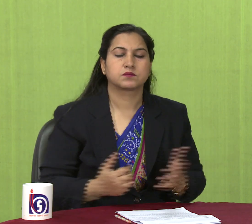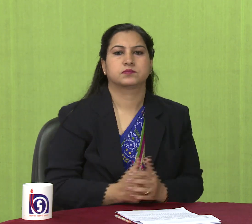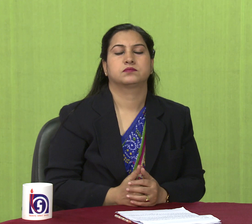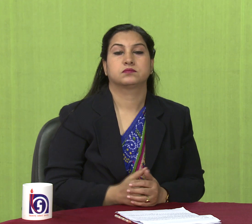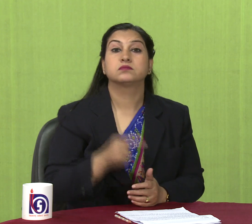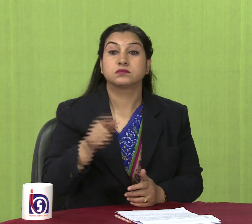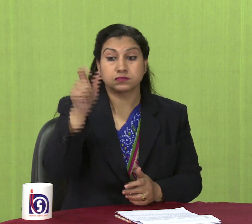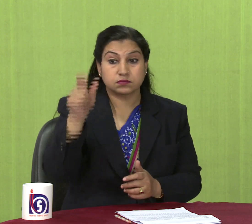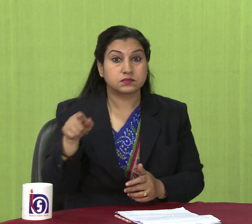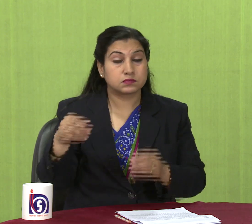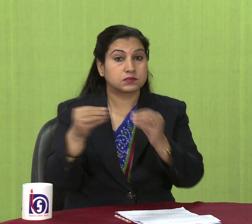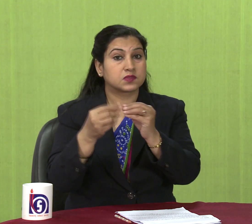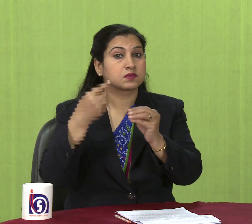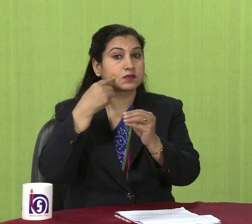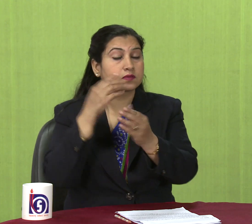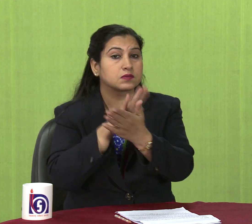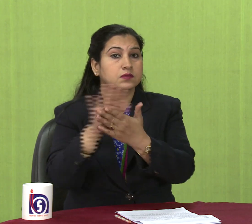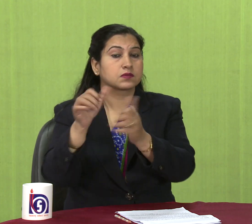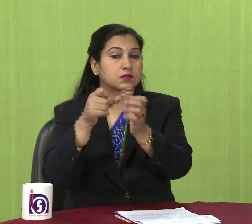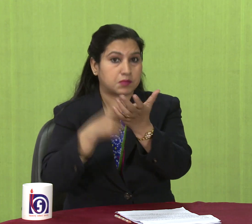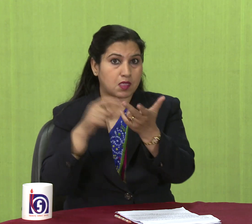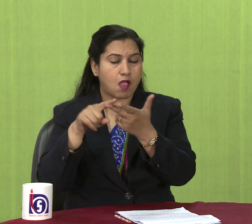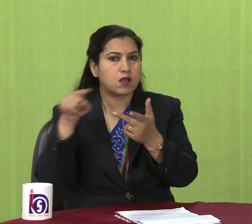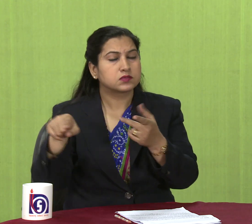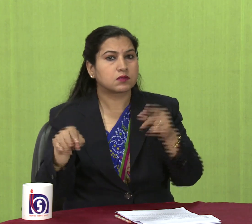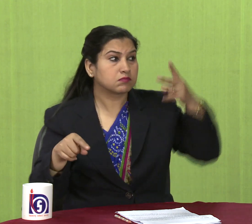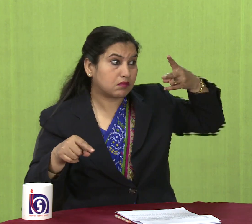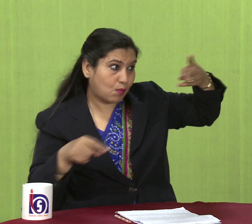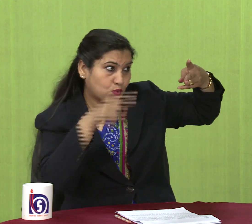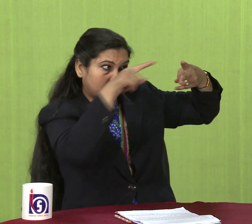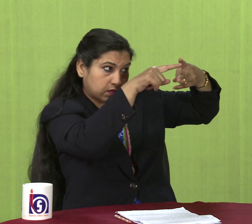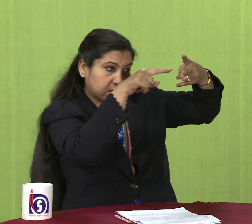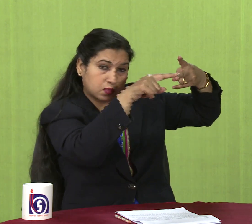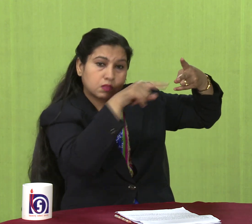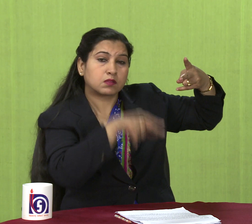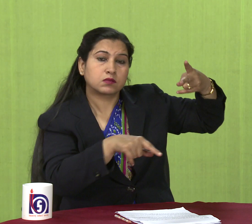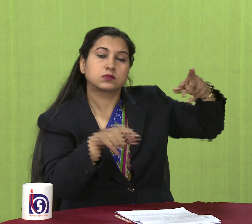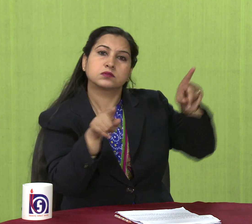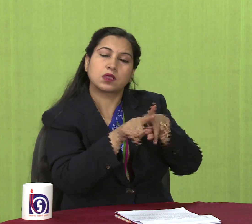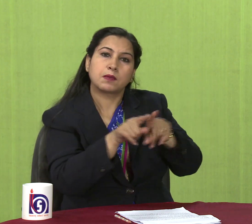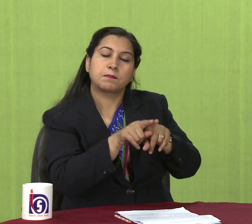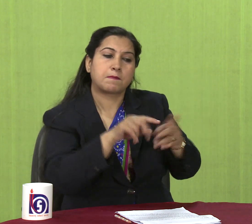कवि ने सुधी और आँख लगना की भिन्न अर्थ छवियों